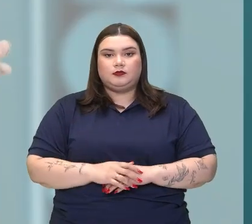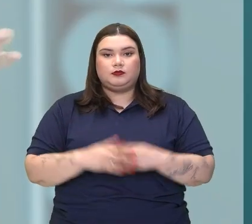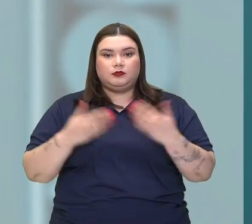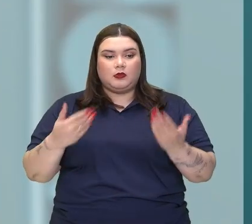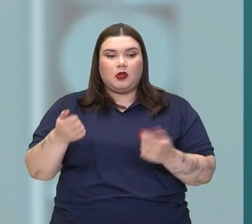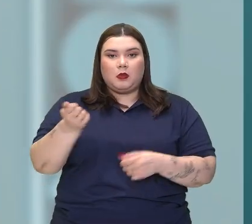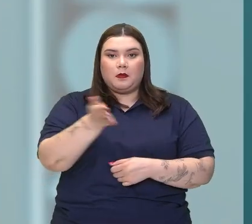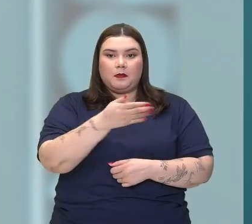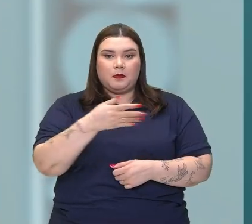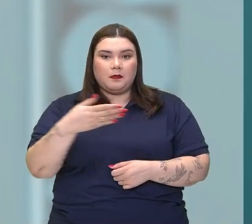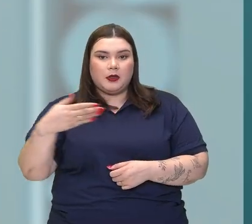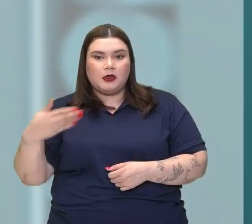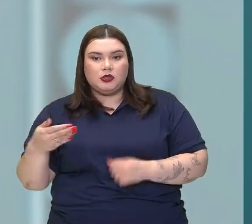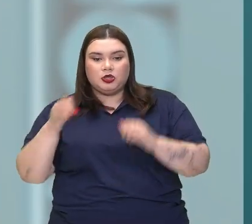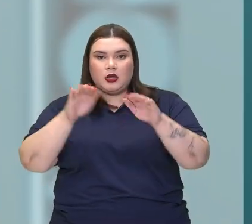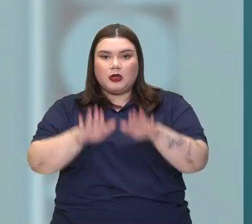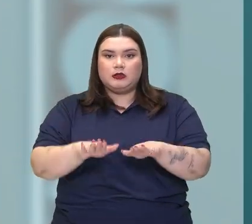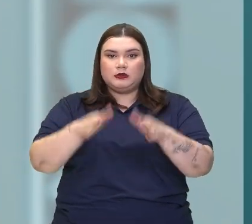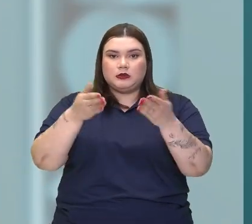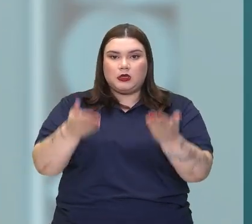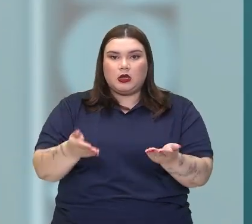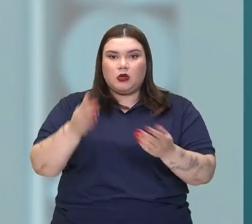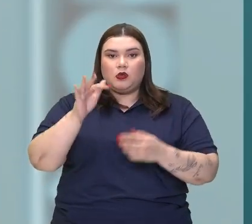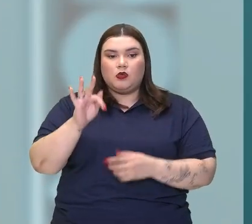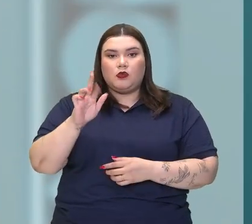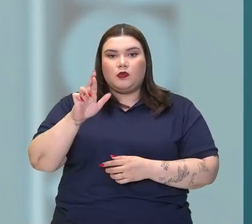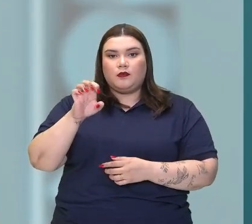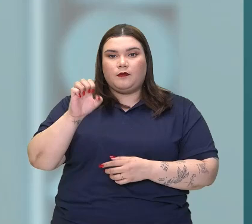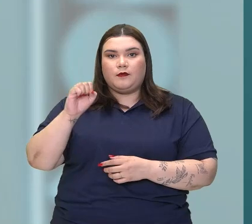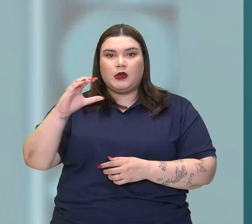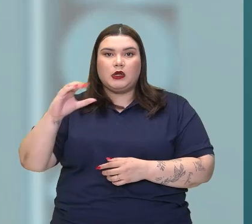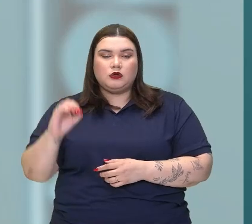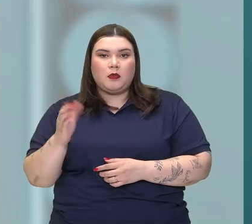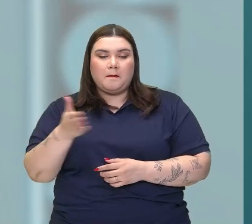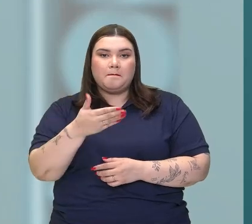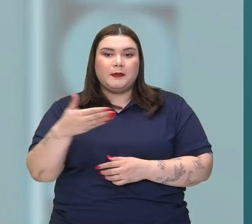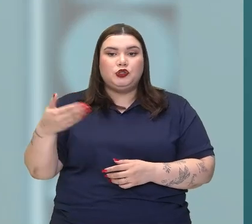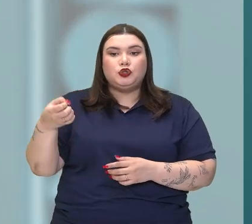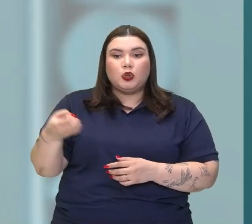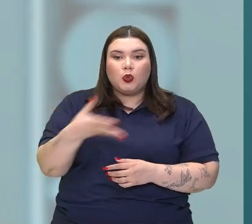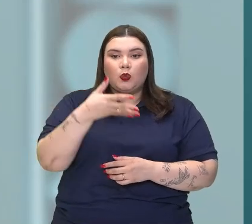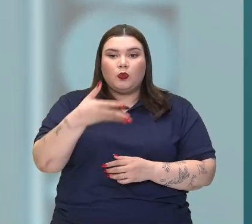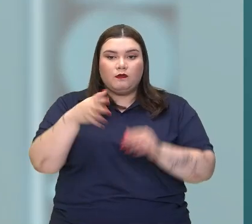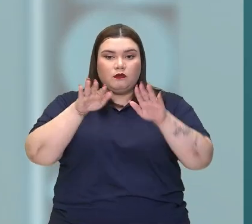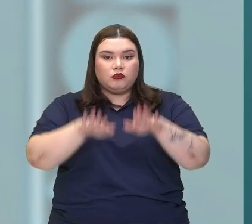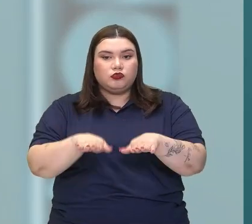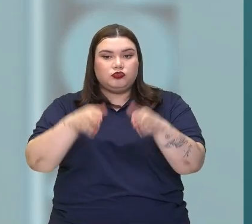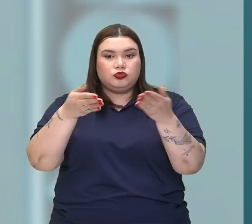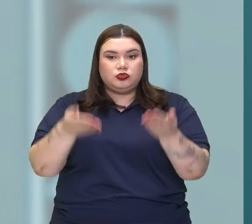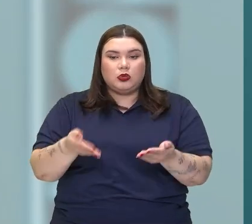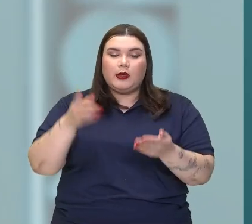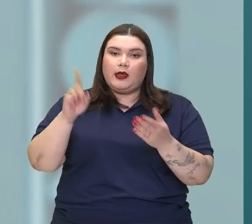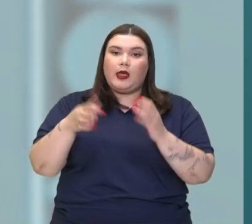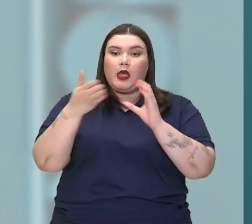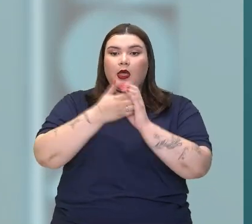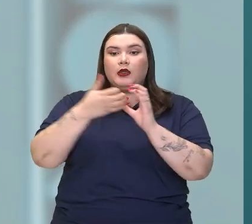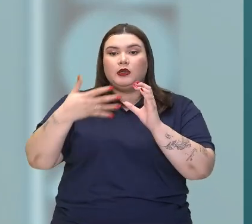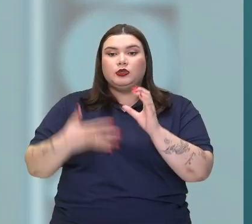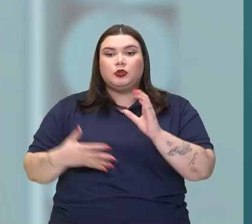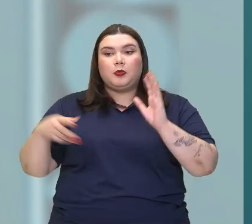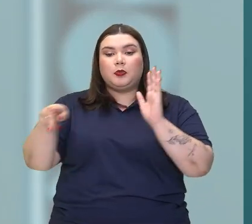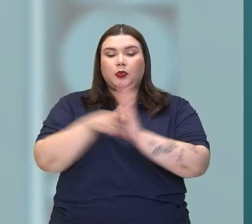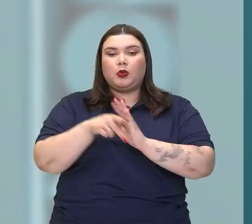peixe fresco e assado são características do peixe. Eu estou o quê? Descrevendo. Lembra